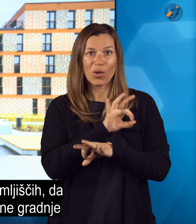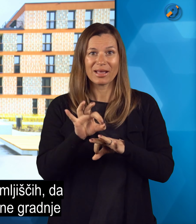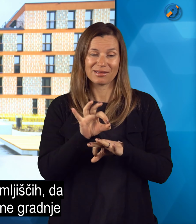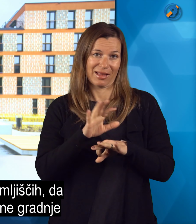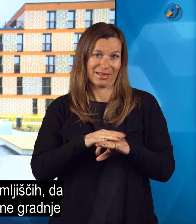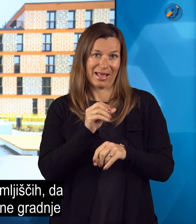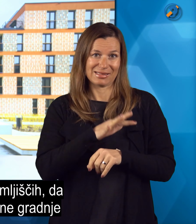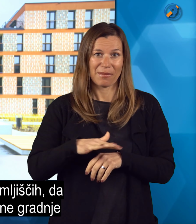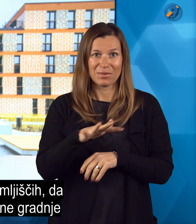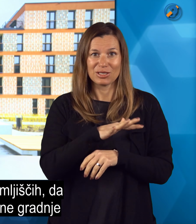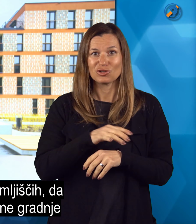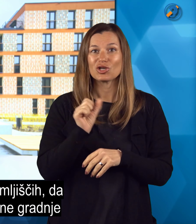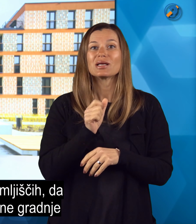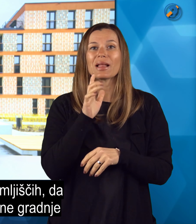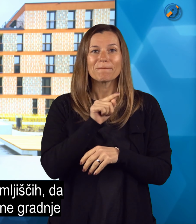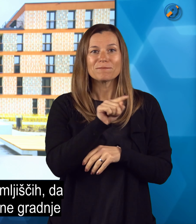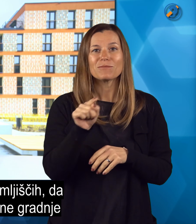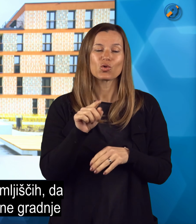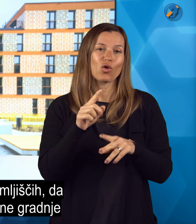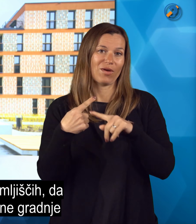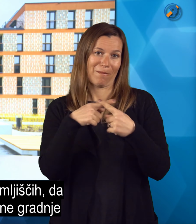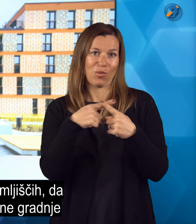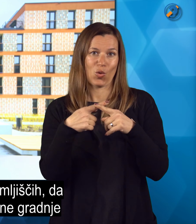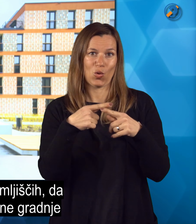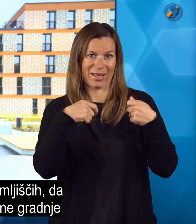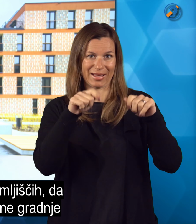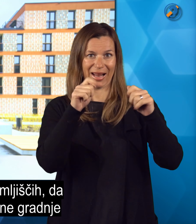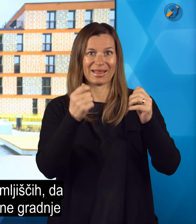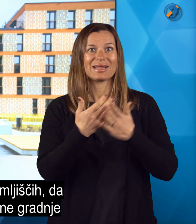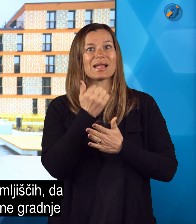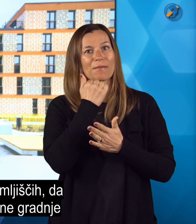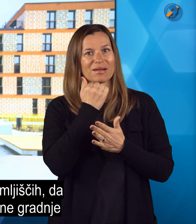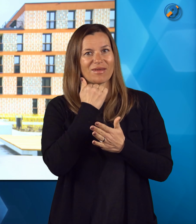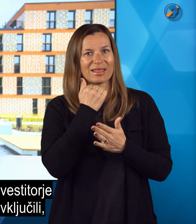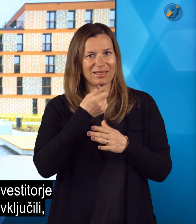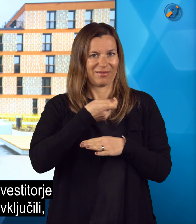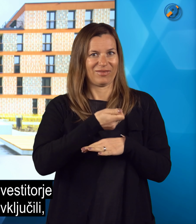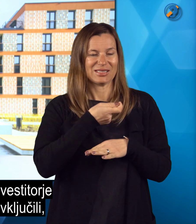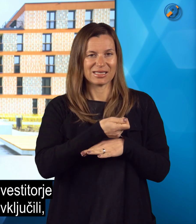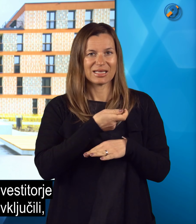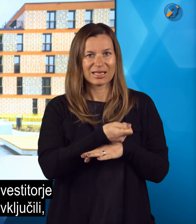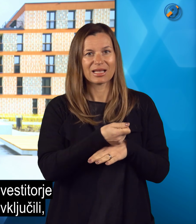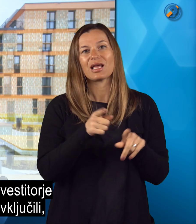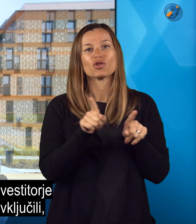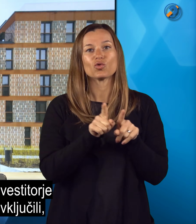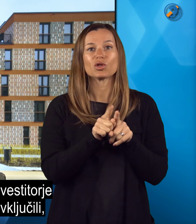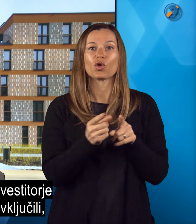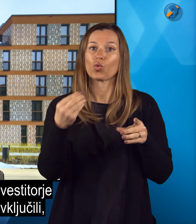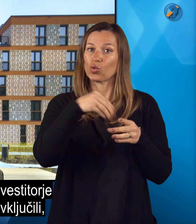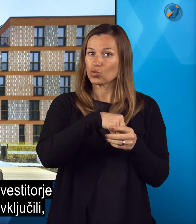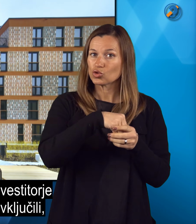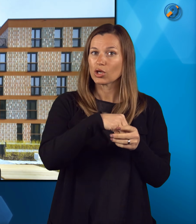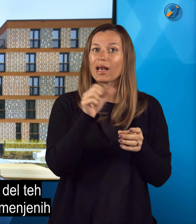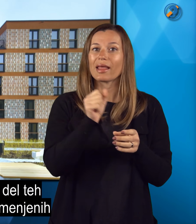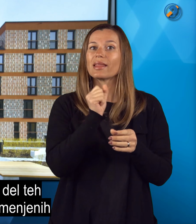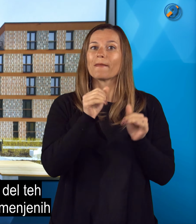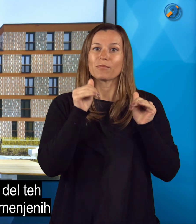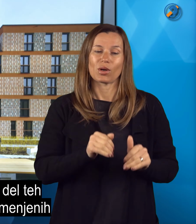projektih na aktualnih zemljiščih, da bodo v pogoje gradnje za privatne investitorje tudi nekako